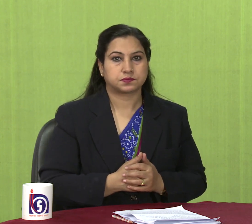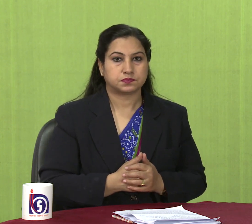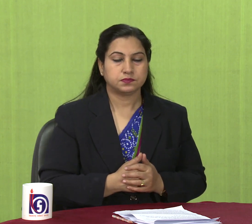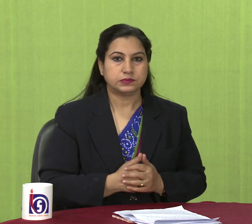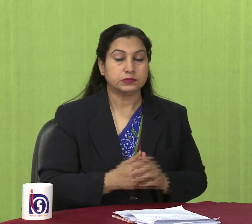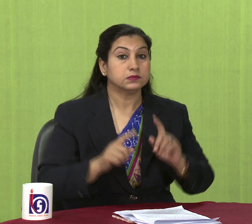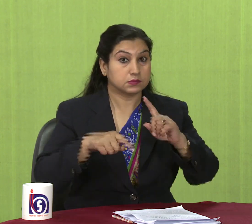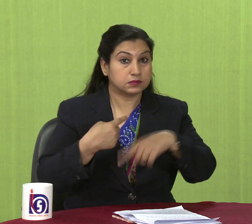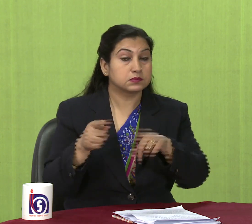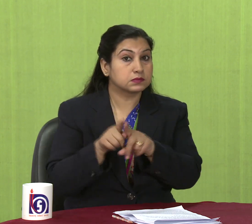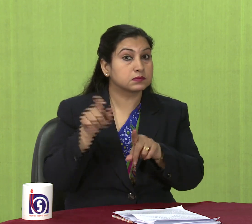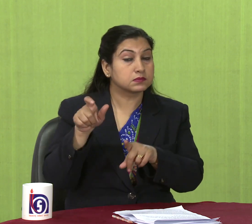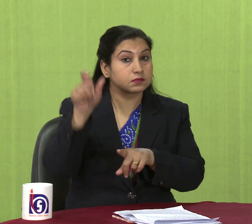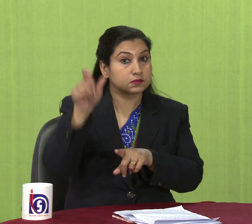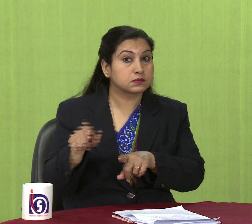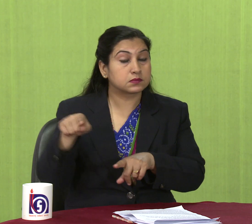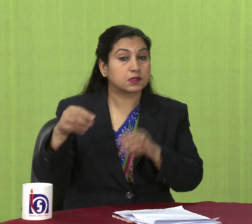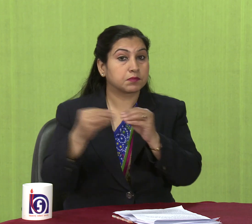कवि ने कनक शब्द का प्रयोग